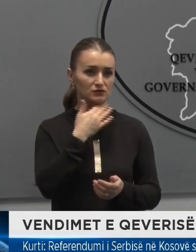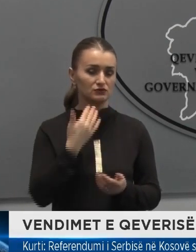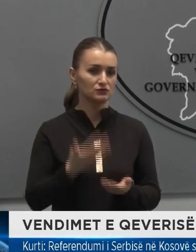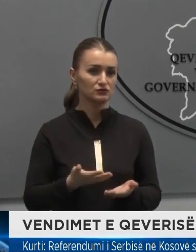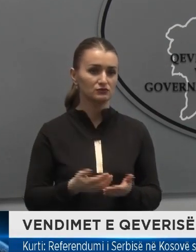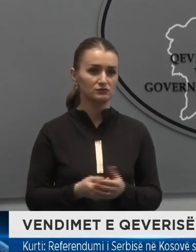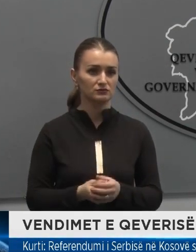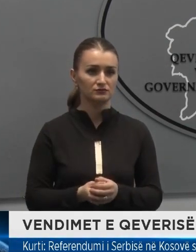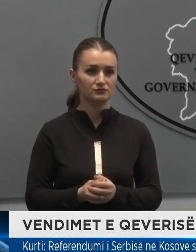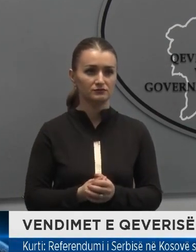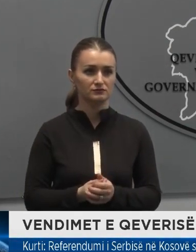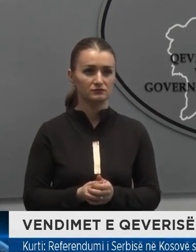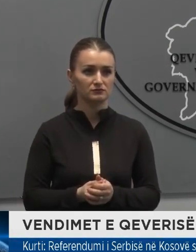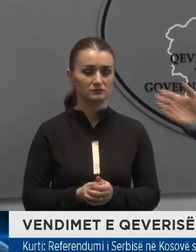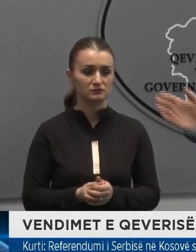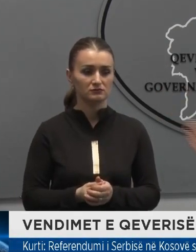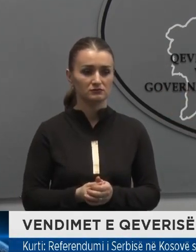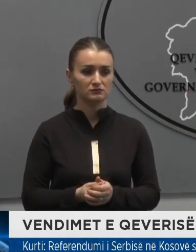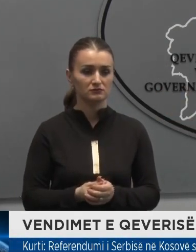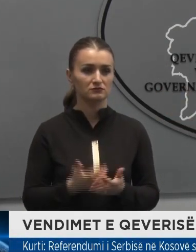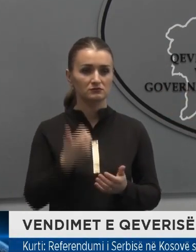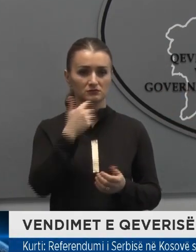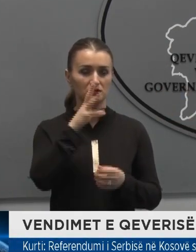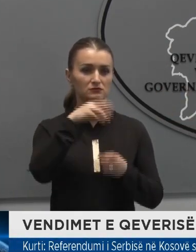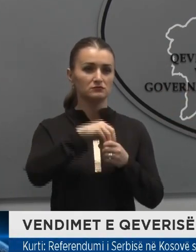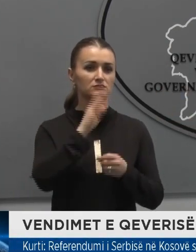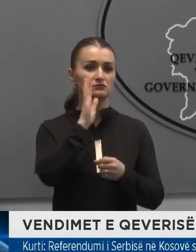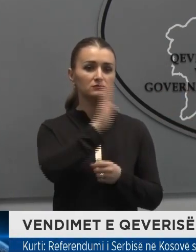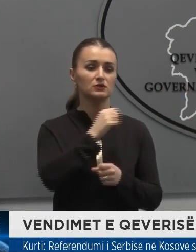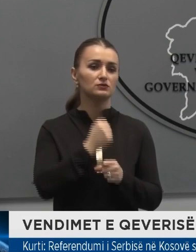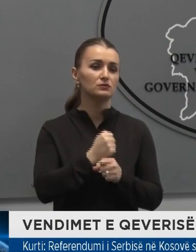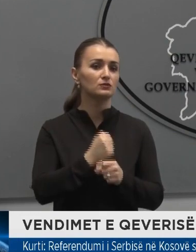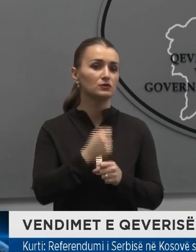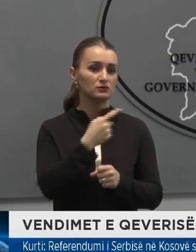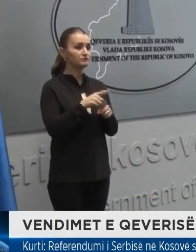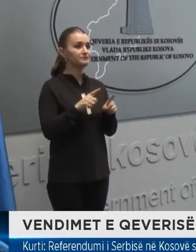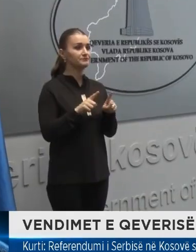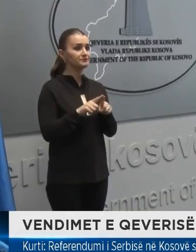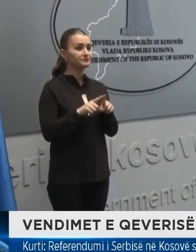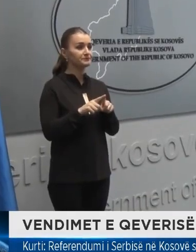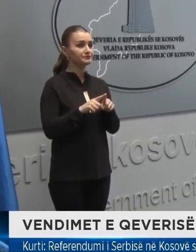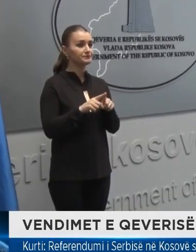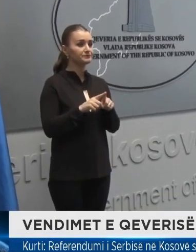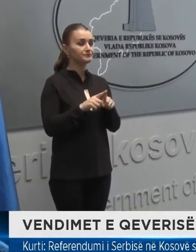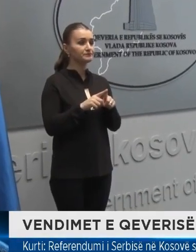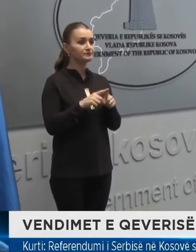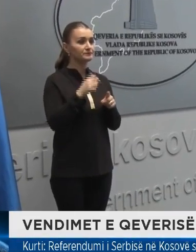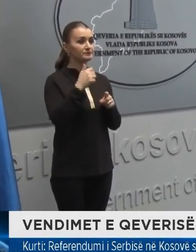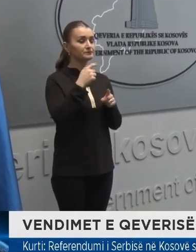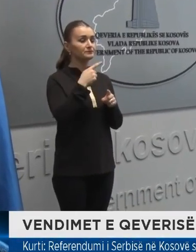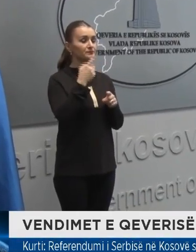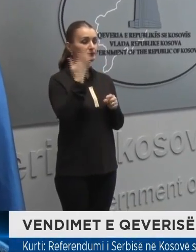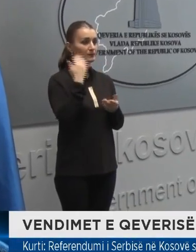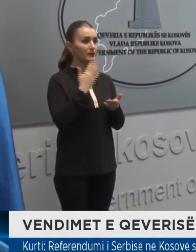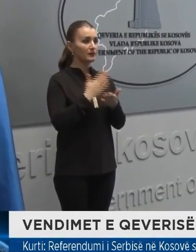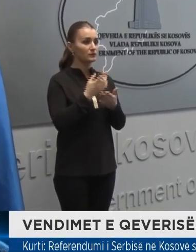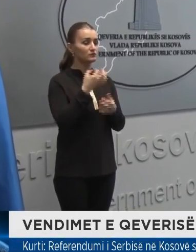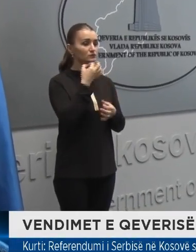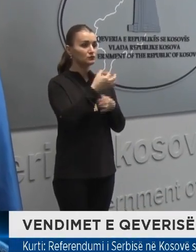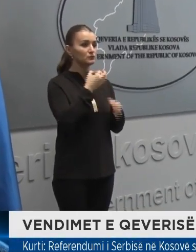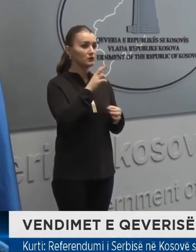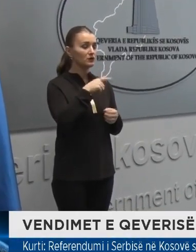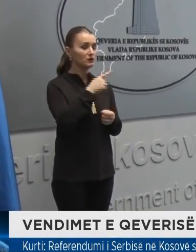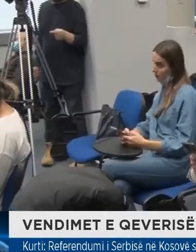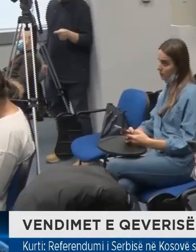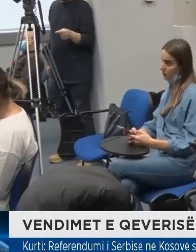organizojnë referendum në Kosovë për çështjet brendshme të tyre nuk kanë mundur të sjellin. Kurti tha se është duke përgatitur vizita